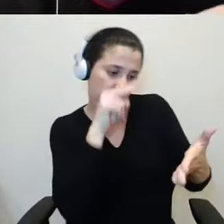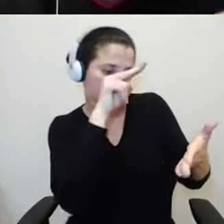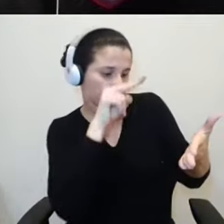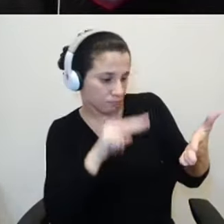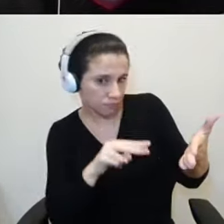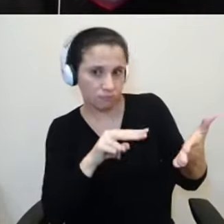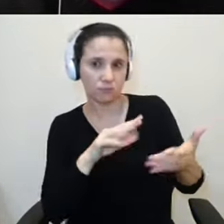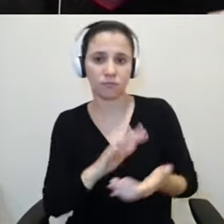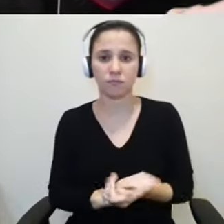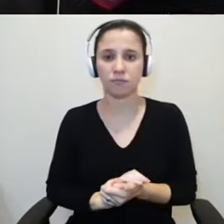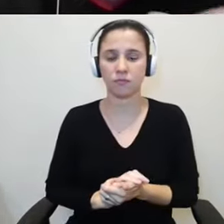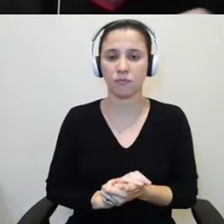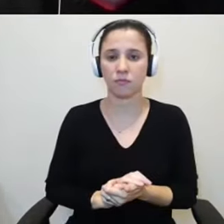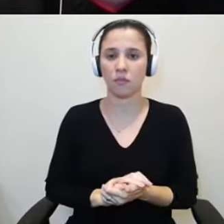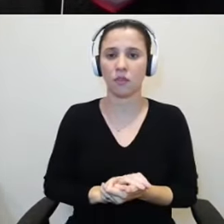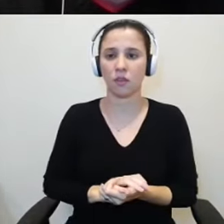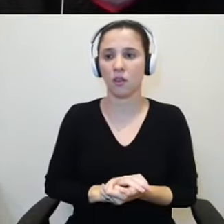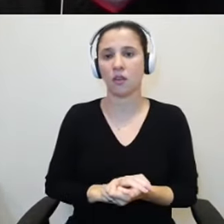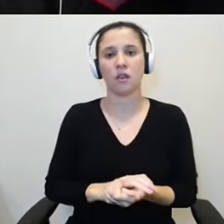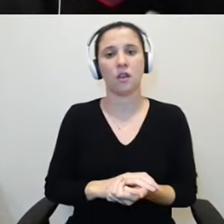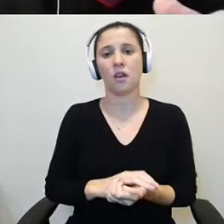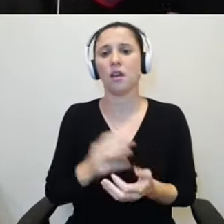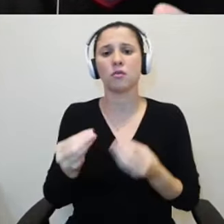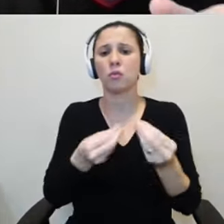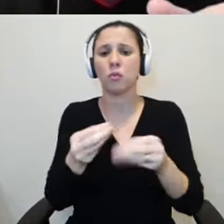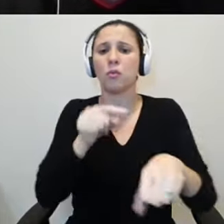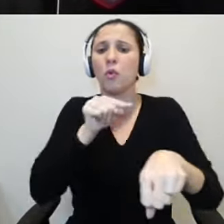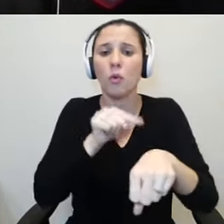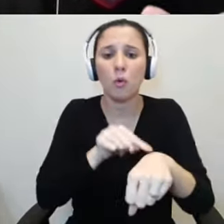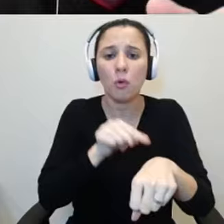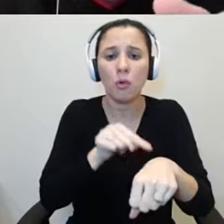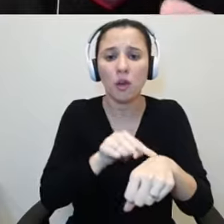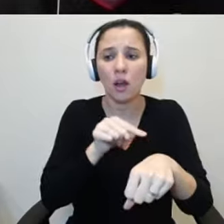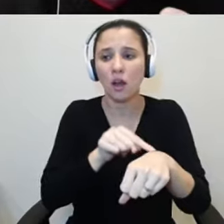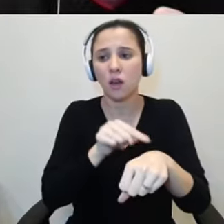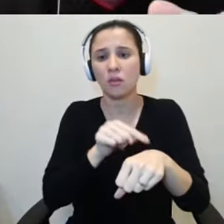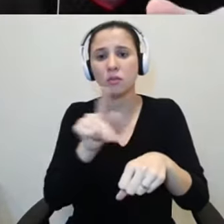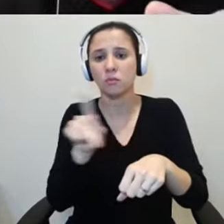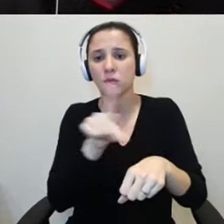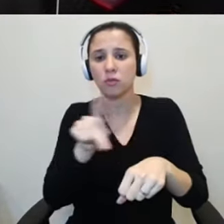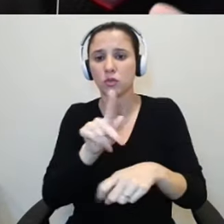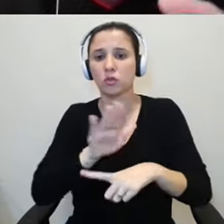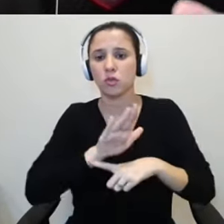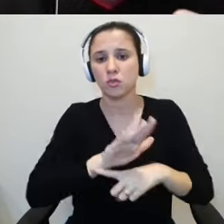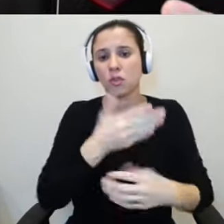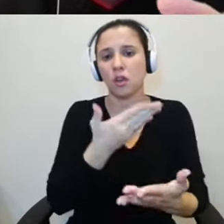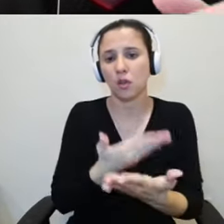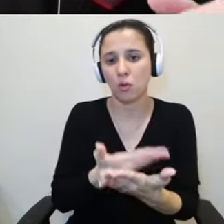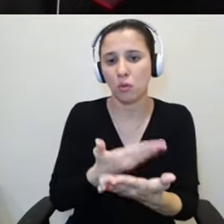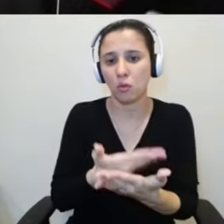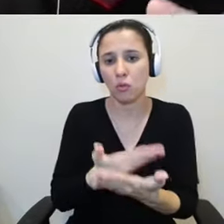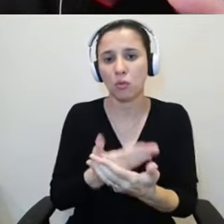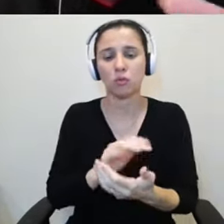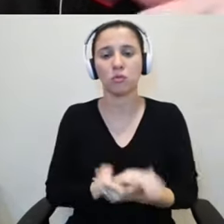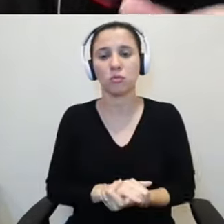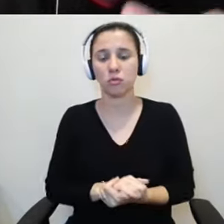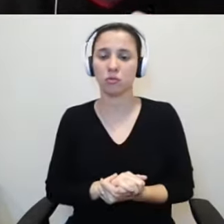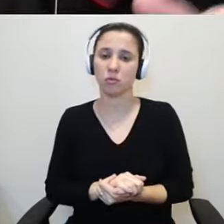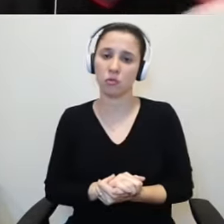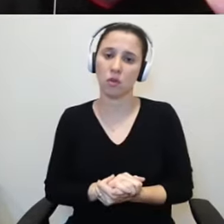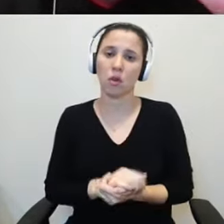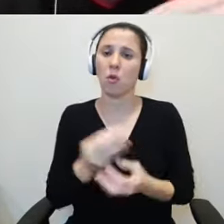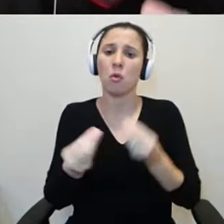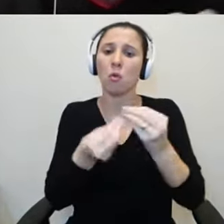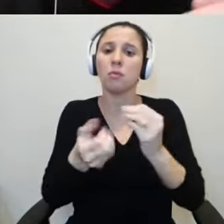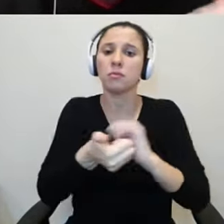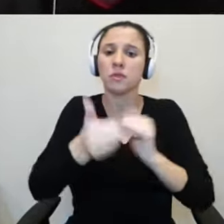ações específicas, horário de atendimento, como que vai ser essa adaptação e o horário em que, por exemplo, a Priscila